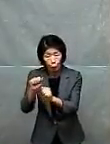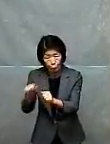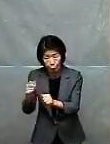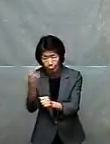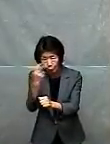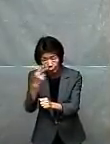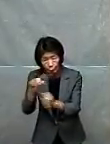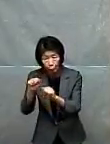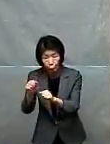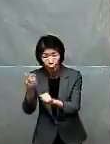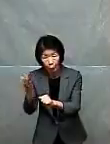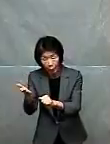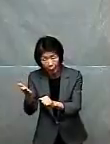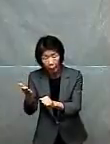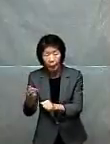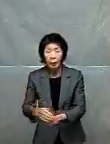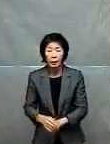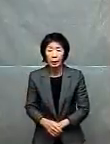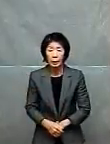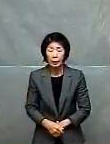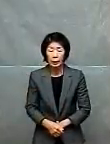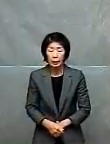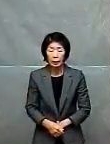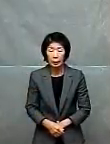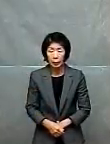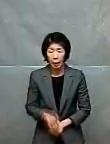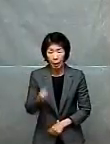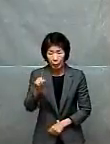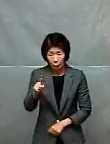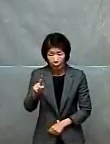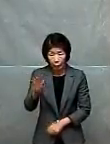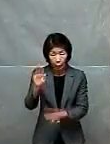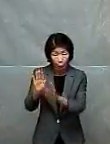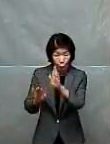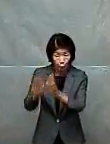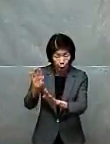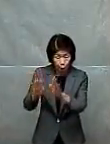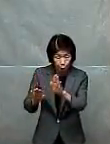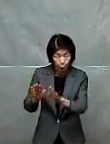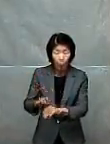査されて判断されるのか、そういったことを、